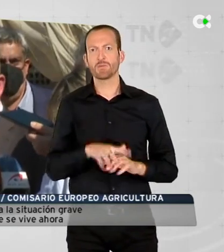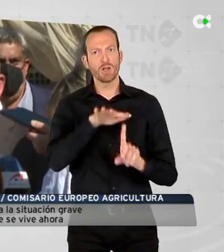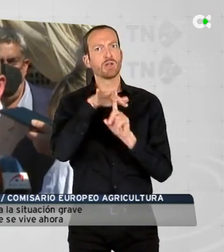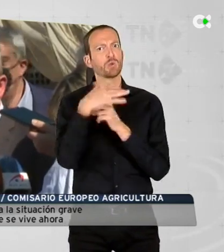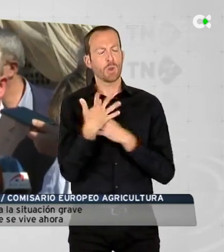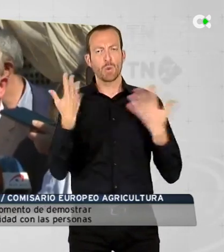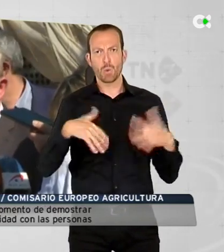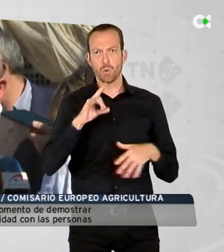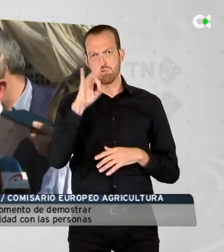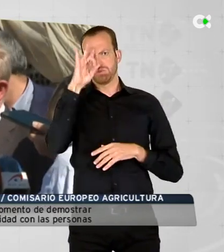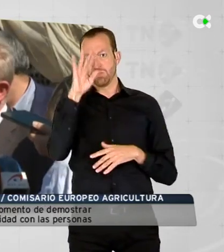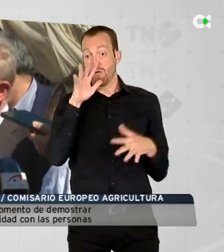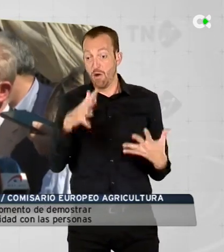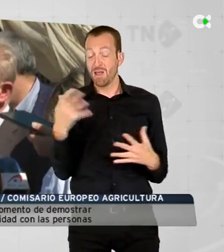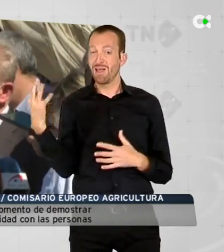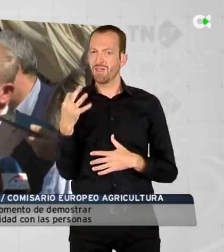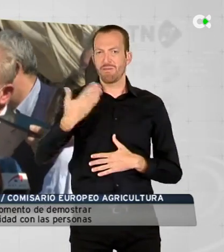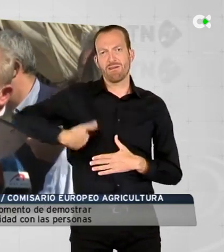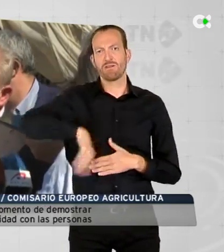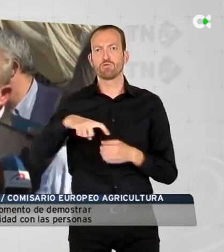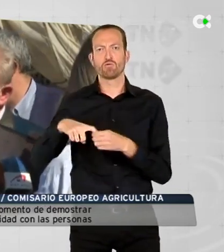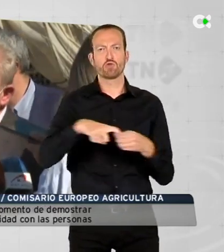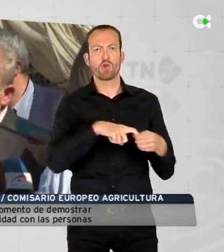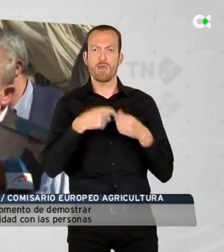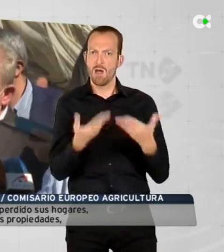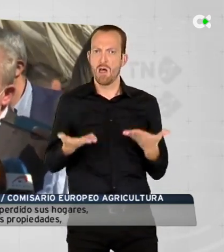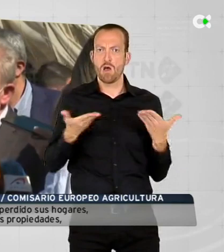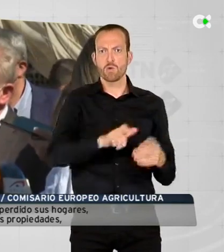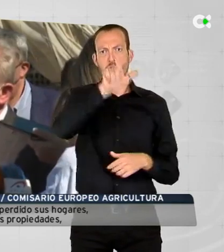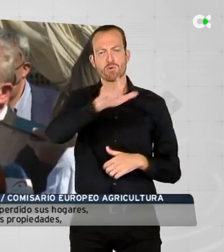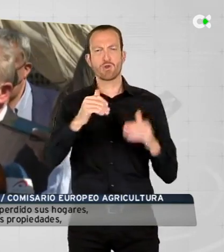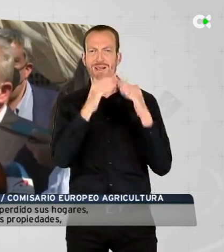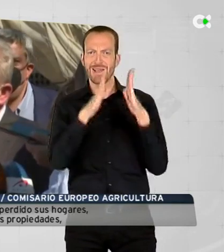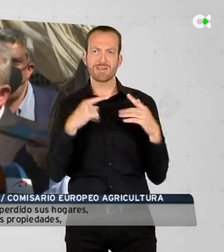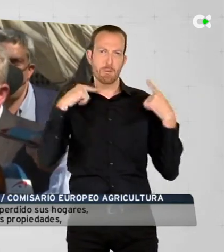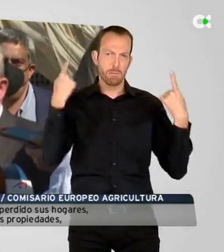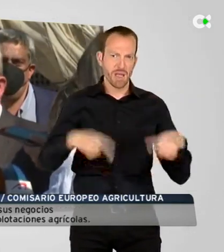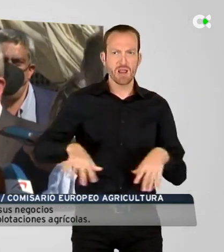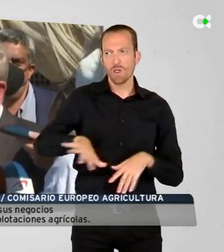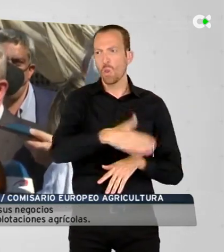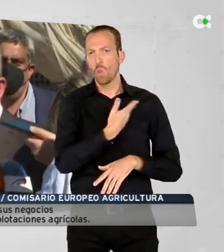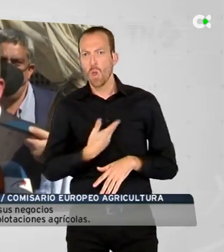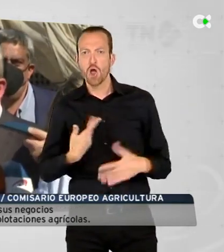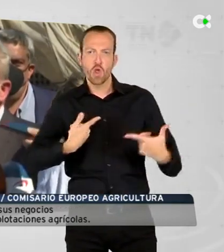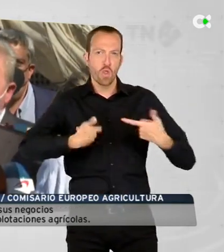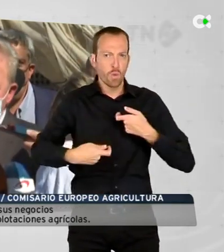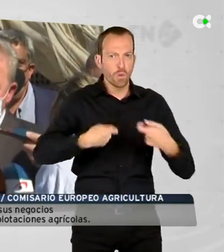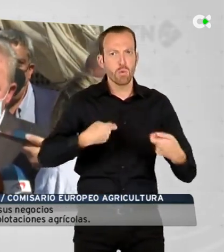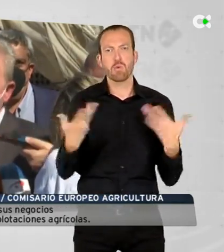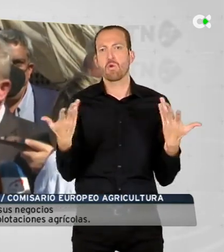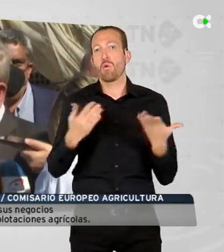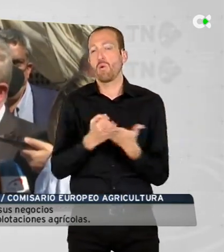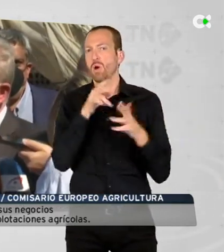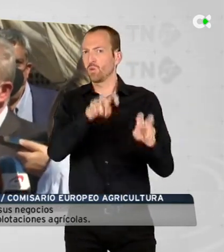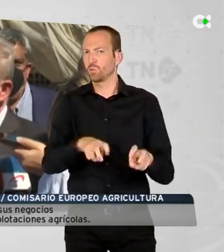que se vive ahora y es el momento de demostrar la solidaridad con las personas que han perdido sus hogares, sus propiedades, sus negocios y sus explotaciones